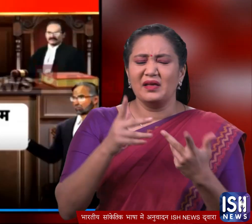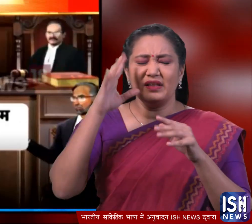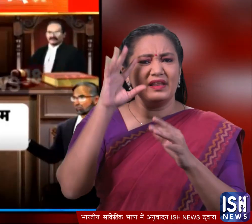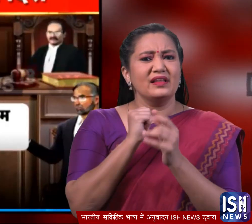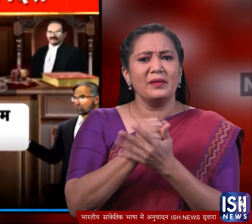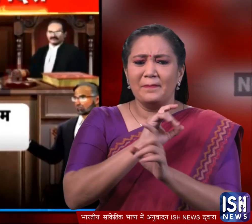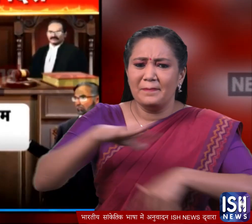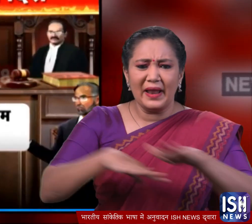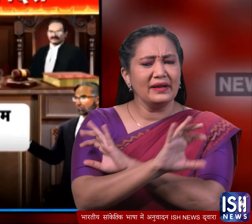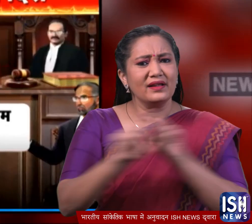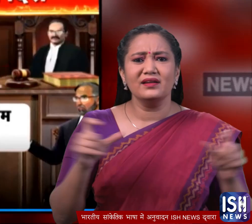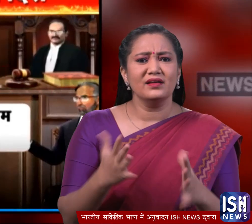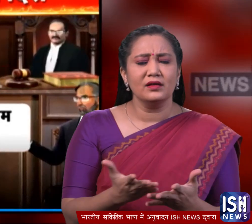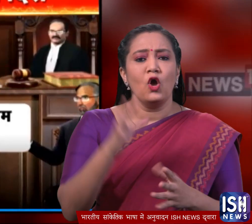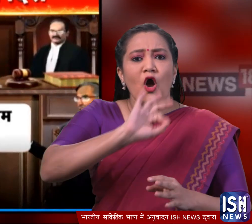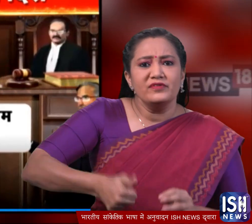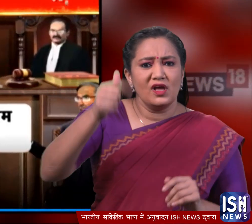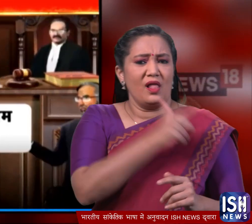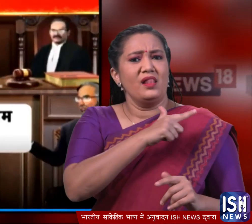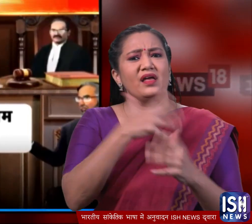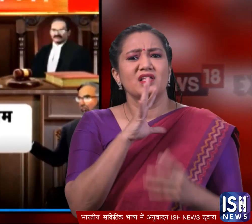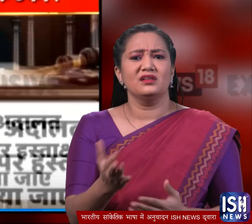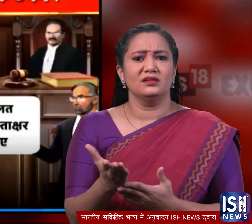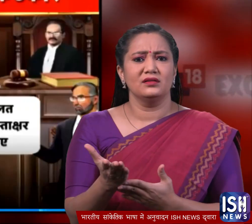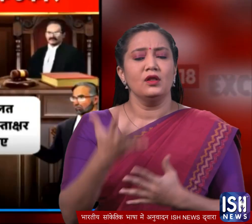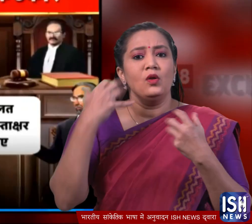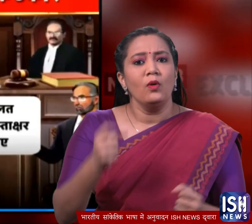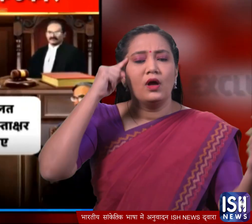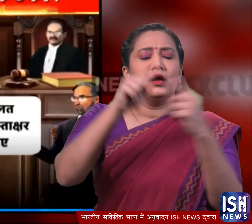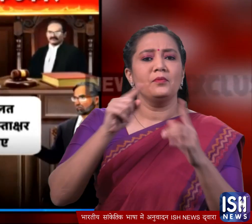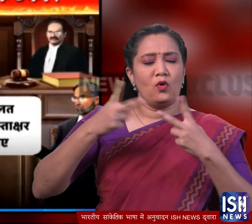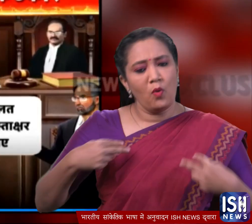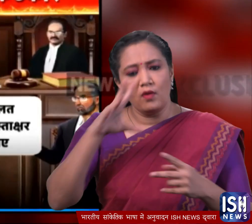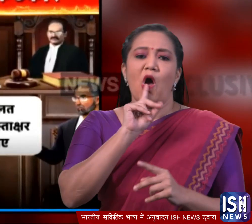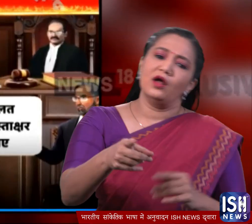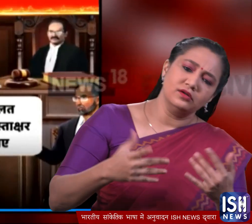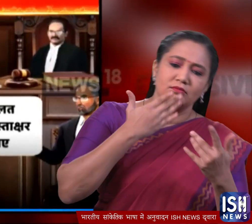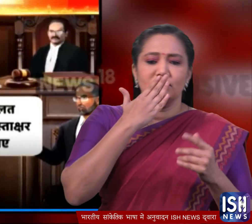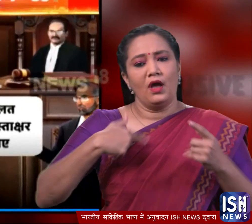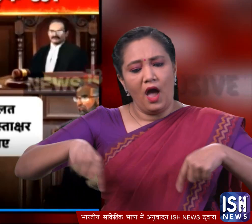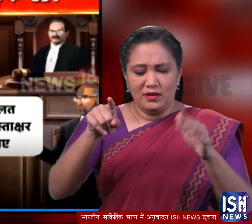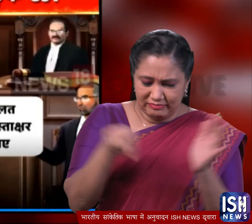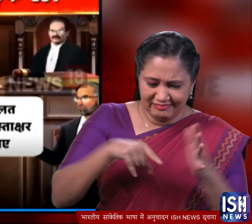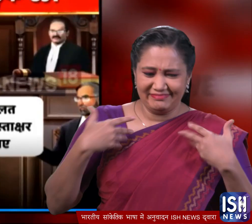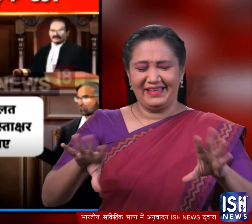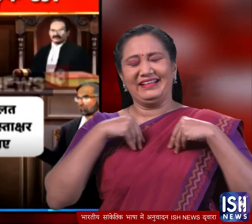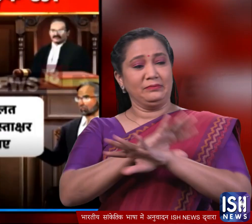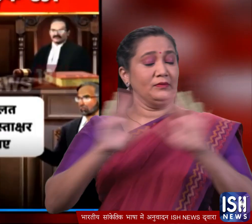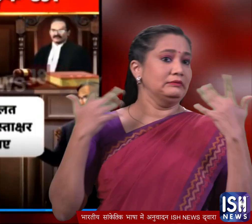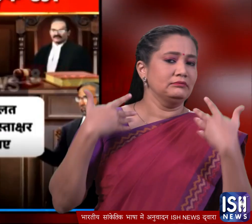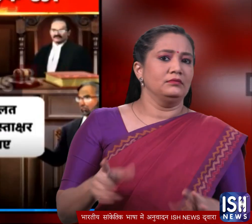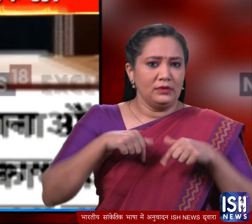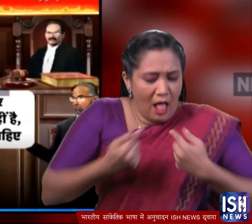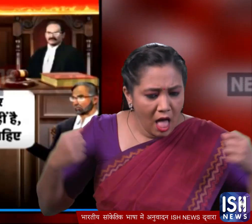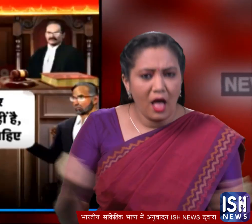है। जस्टिस एनवी रमना ने कहा कि सरकार के अफसर काम ही नहीं करना चाहते, वो सिर्फ ये चाहते हैं कि अदालत कोई आदेश दे दे और उस पर हस्ताक्षर करके लागू